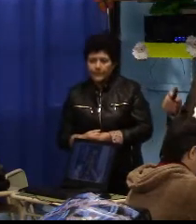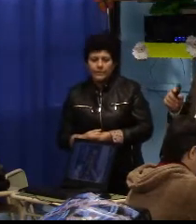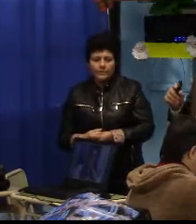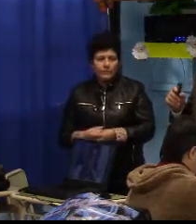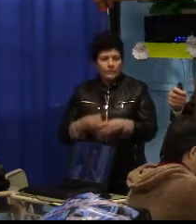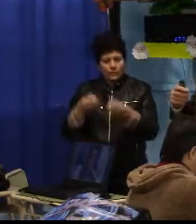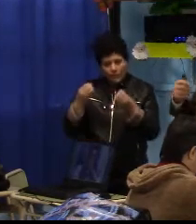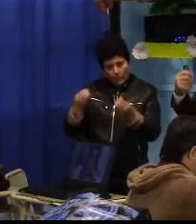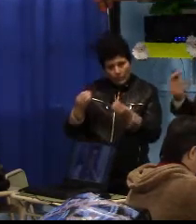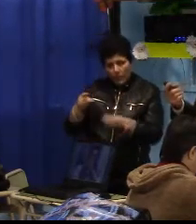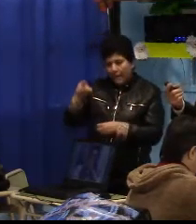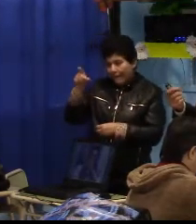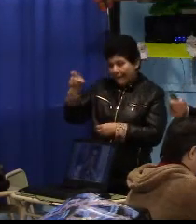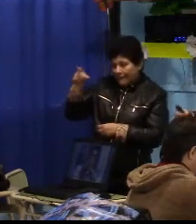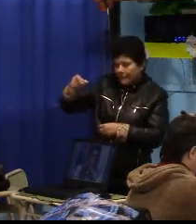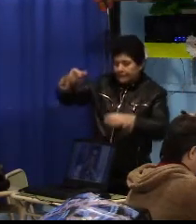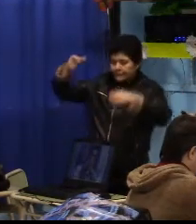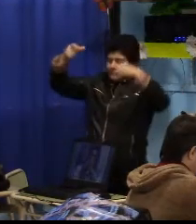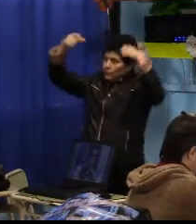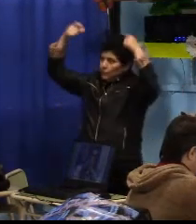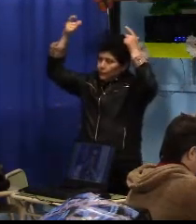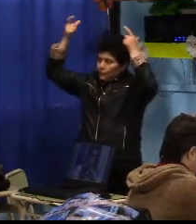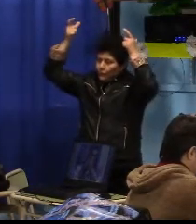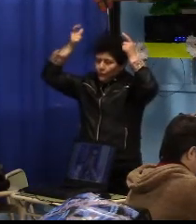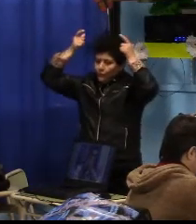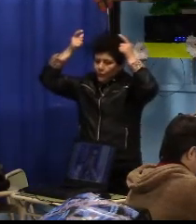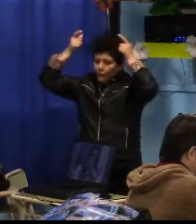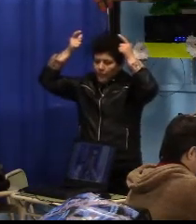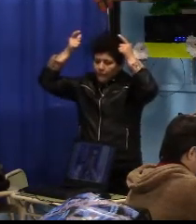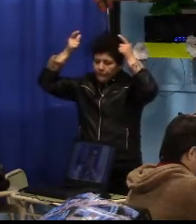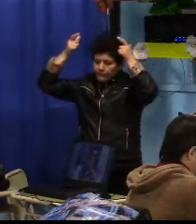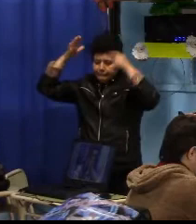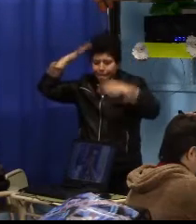De ser el rey más sabio de la tierra.